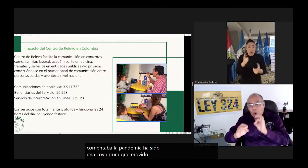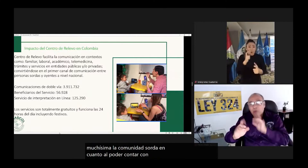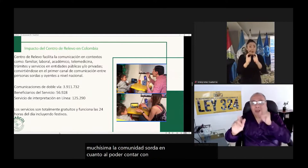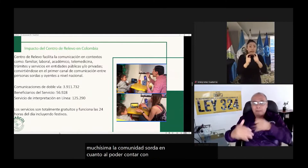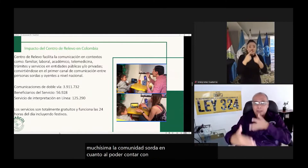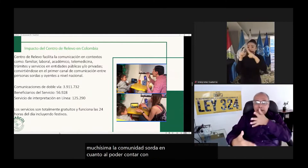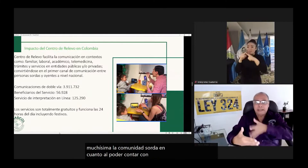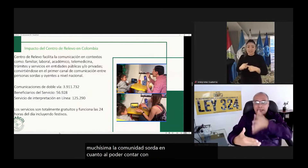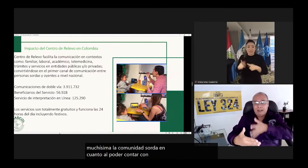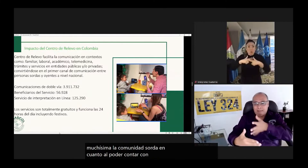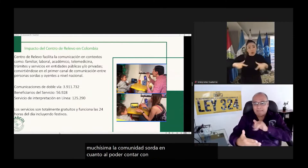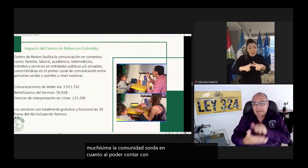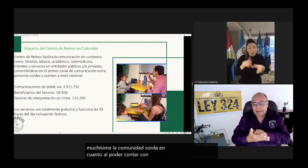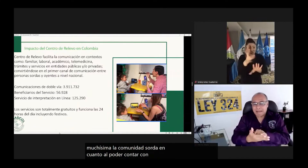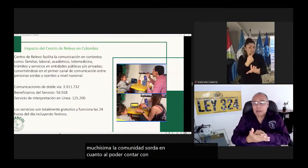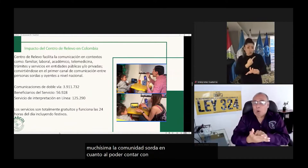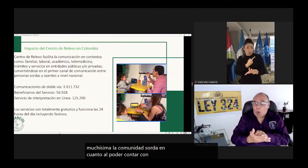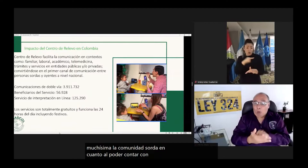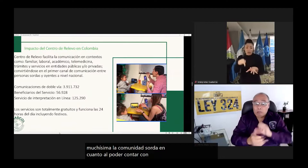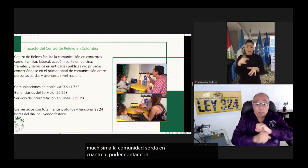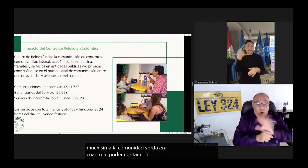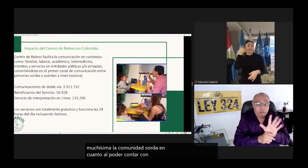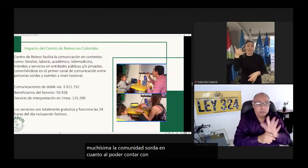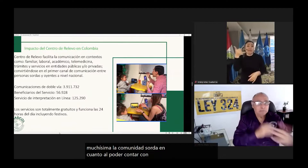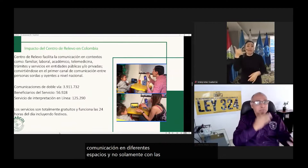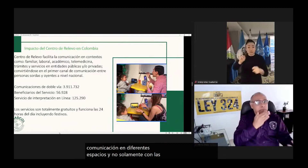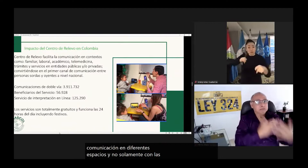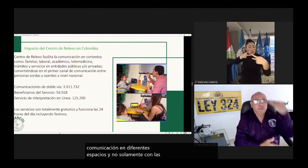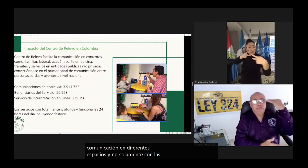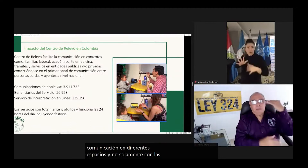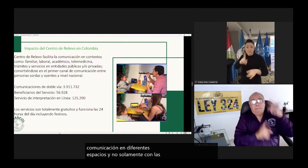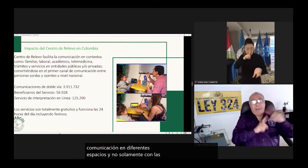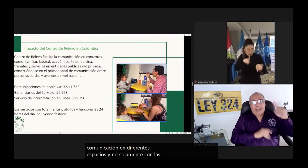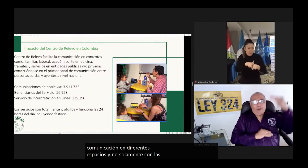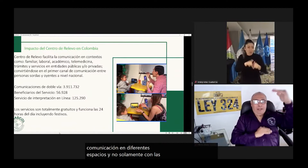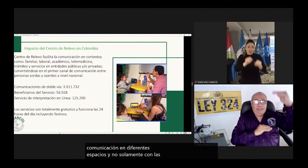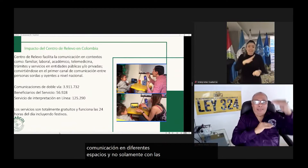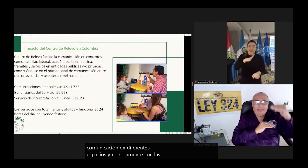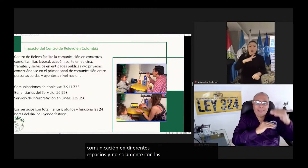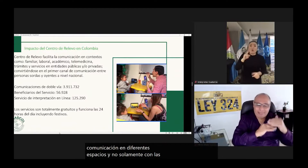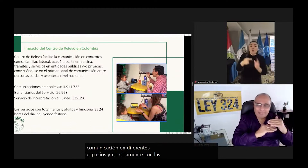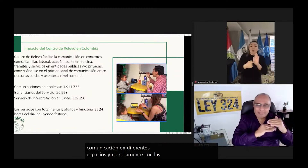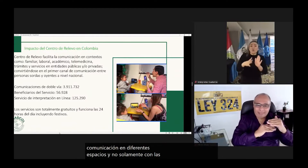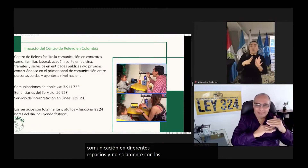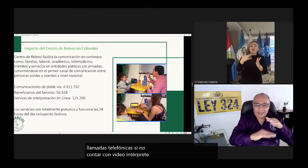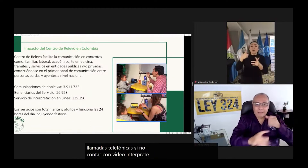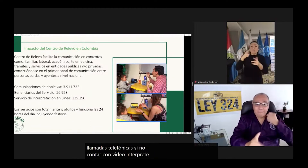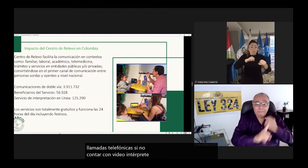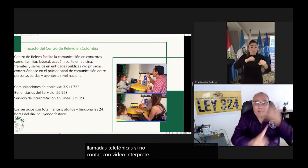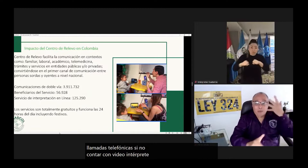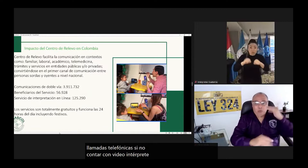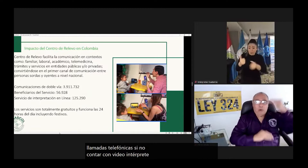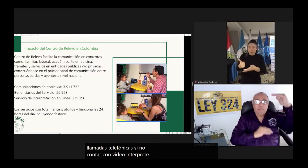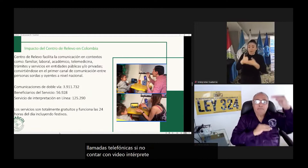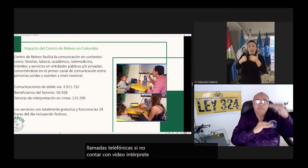diferentes espacios y no solamente con las llamadas telefónicas, sino contar con un video intérprete remoto que va a servir en este